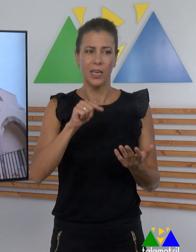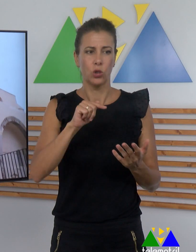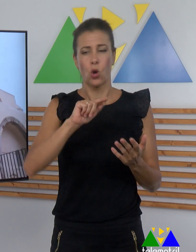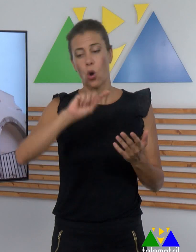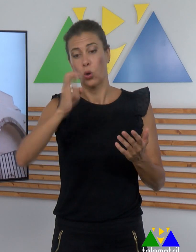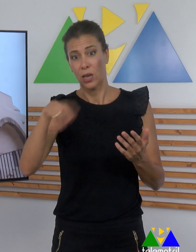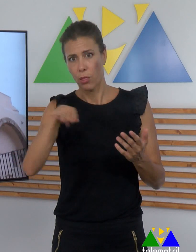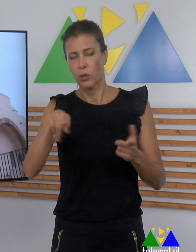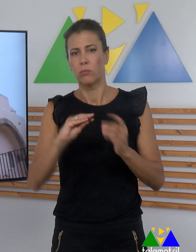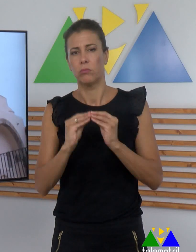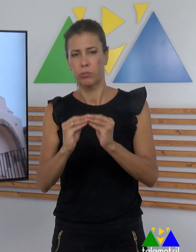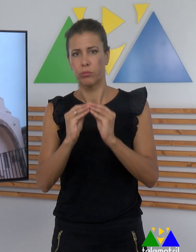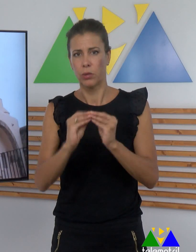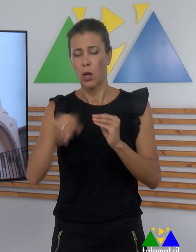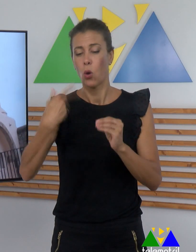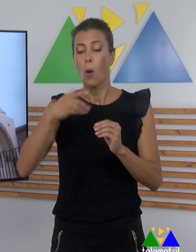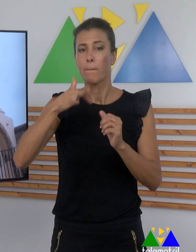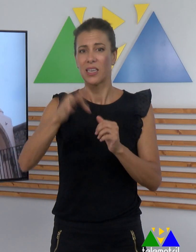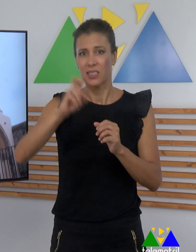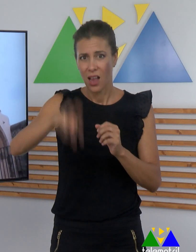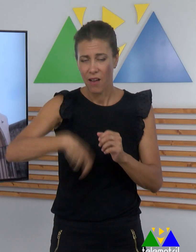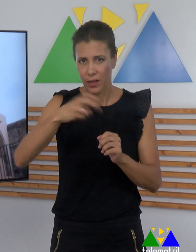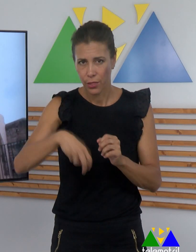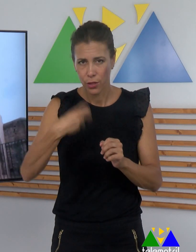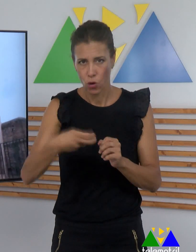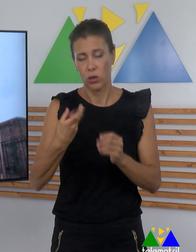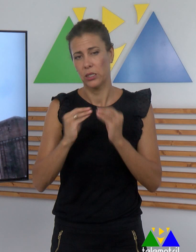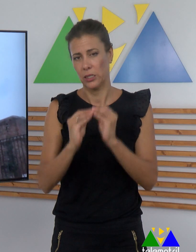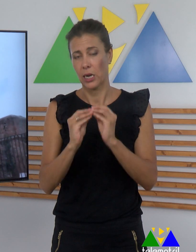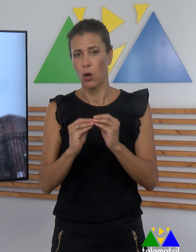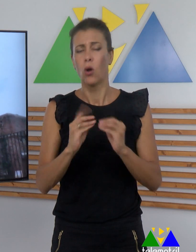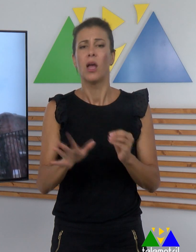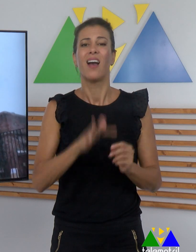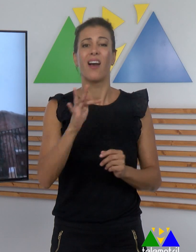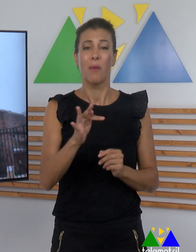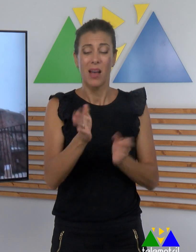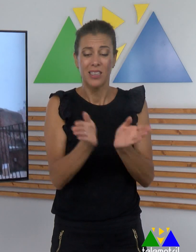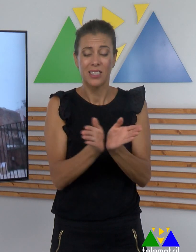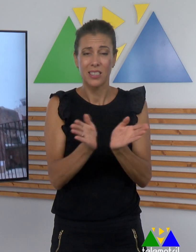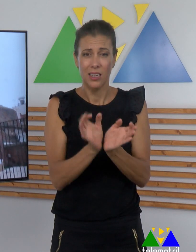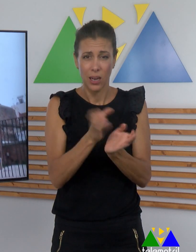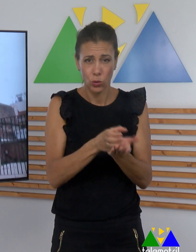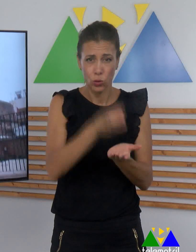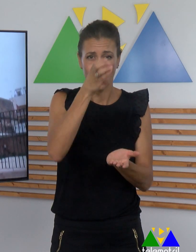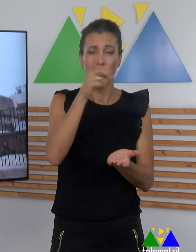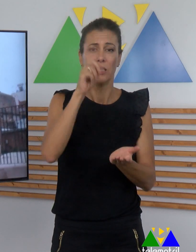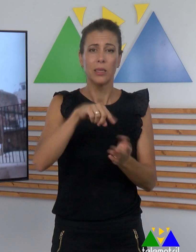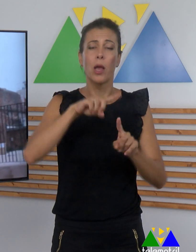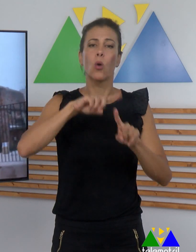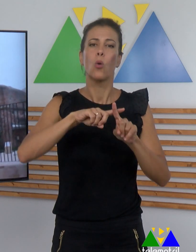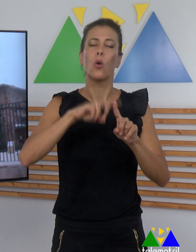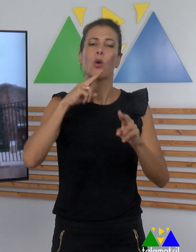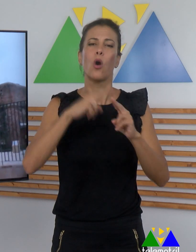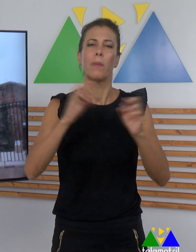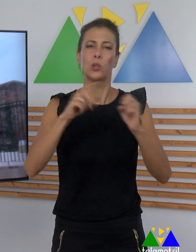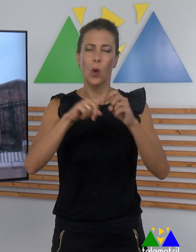arregló, se hizo su excavación y se arregló. Incluso en la esquina de la torre está la Cruz de las Ánimas, la